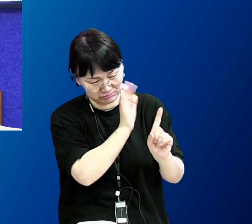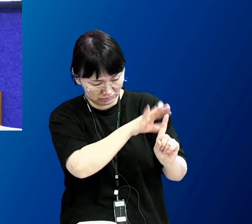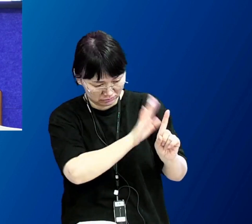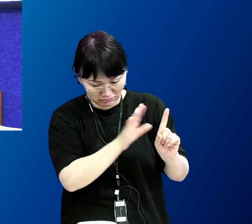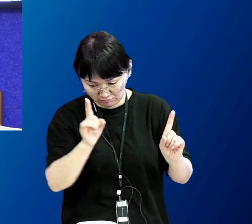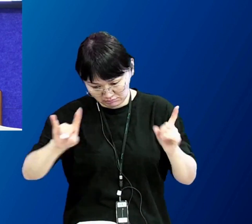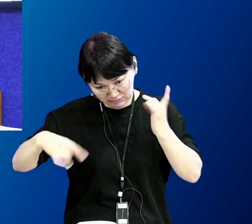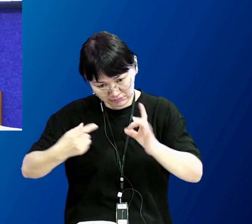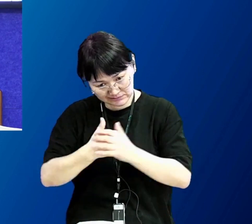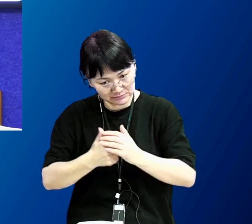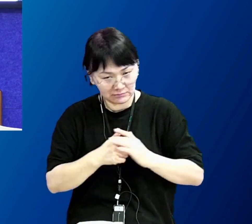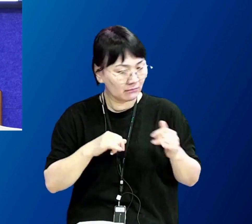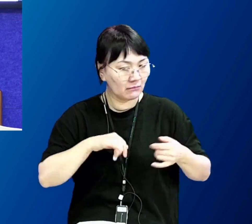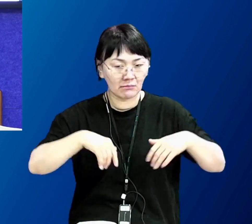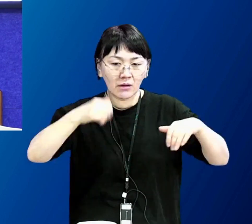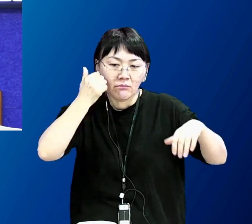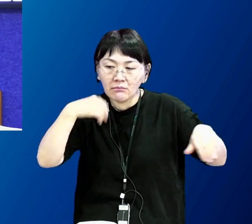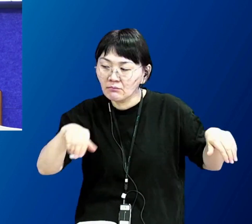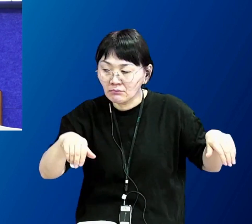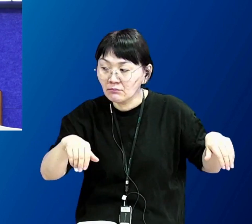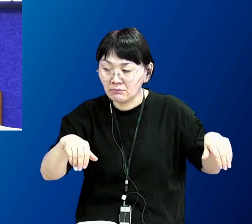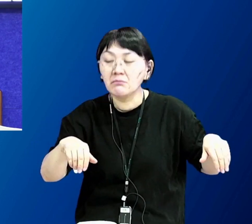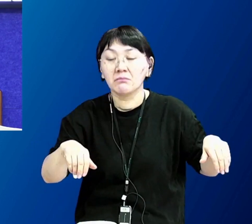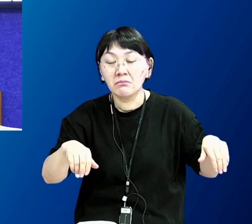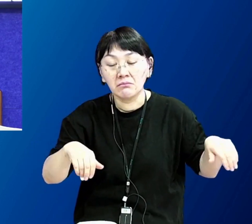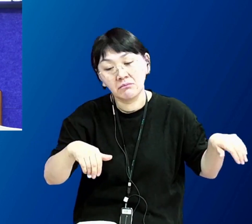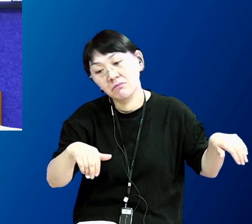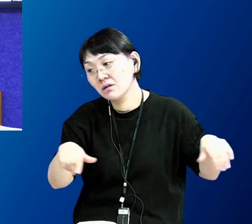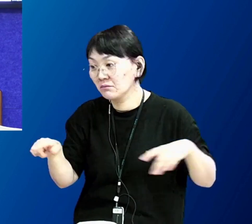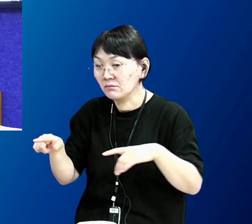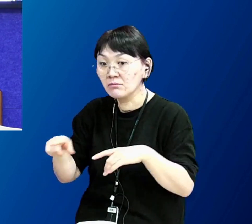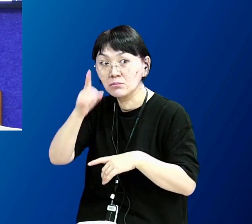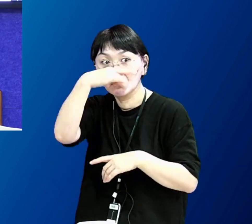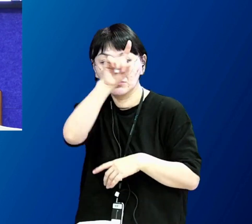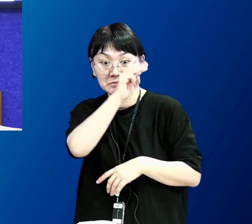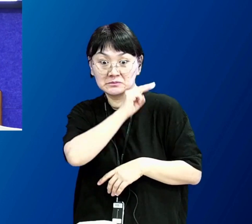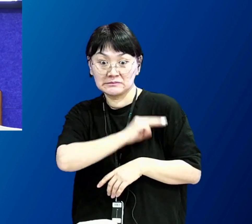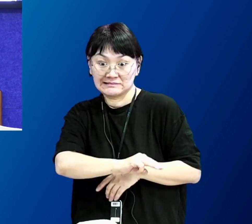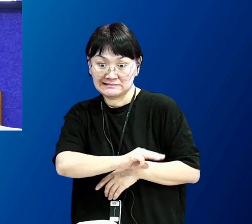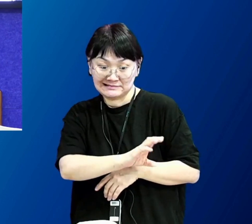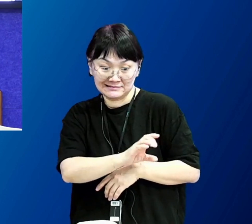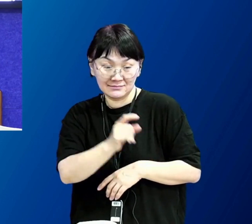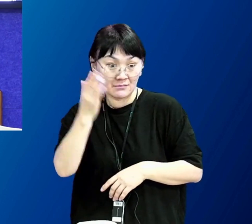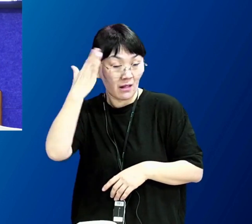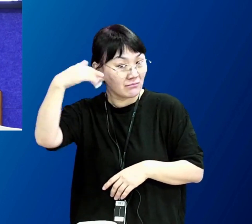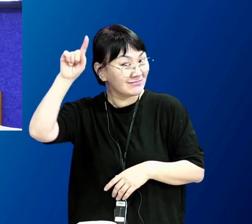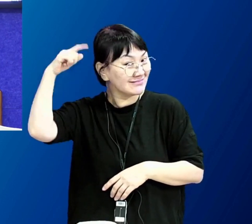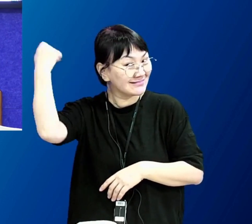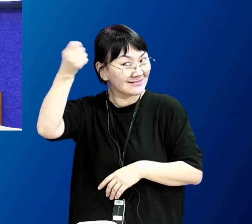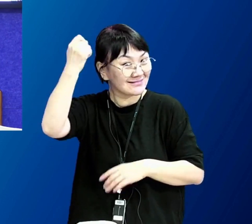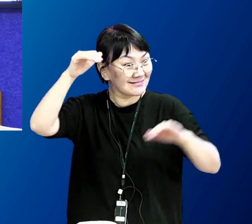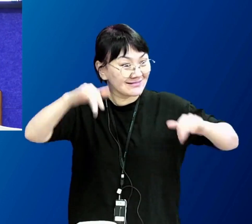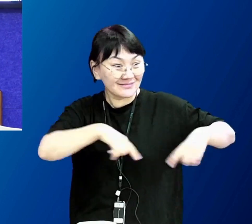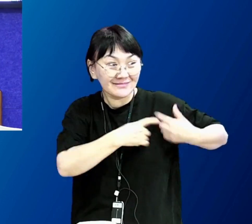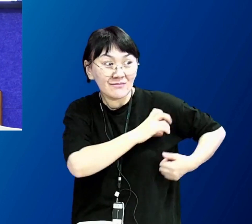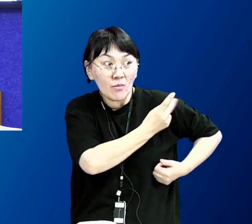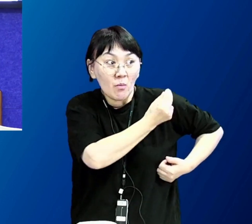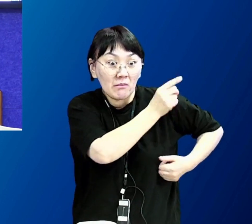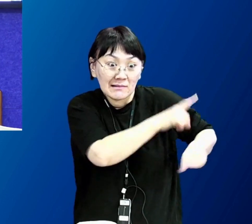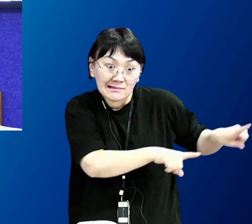өөр бурхт руу хандуулсан учраас түүний зүрх сэтгэл бурхны төлөө эцэг Давидын хан зург сэтгэл шиг